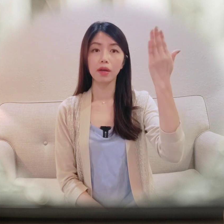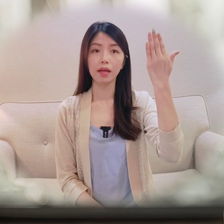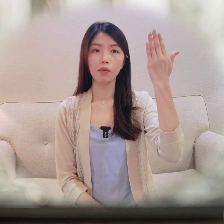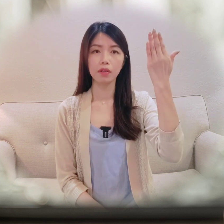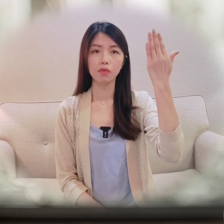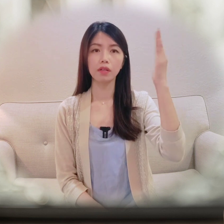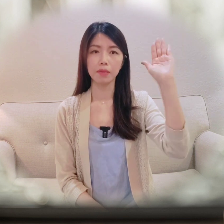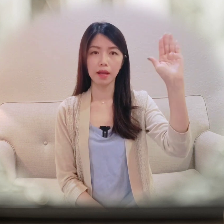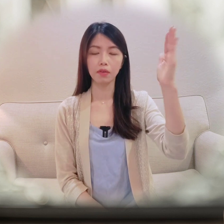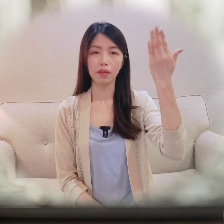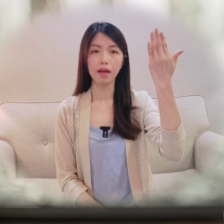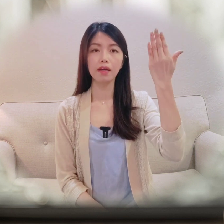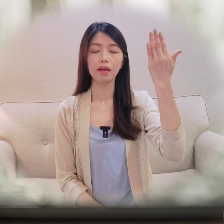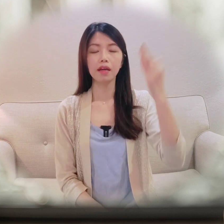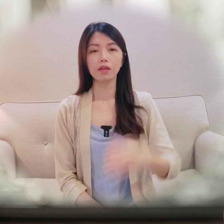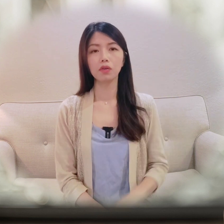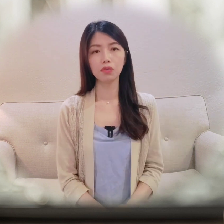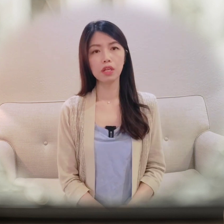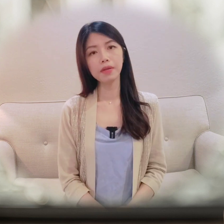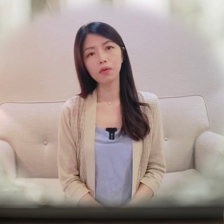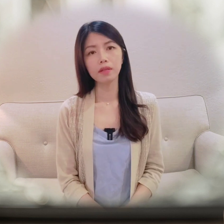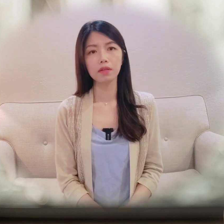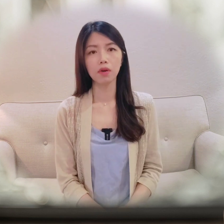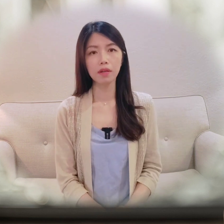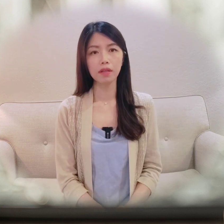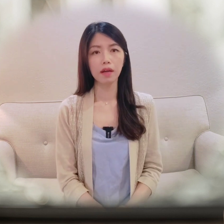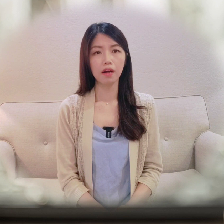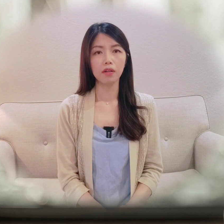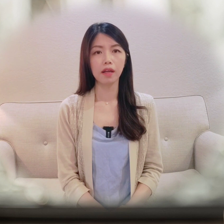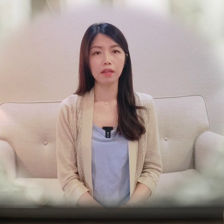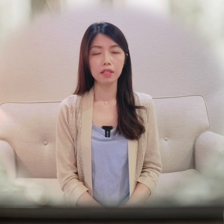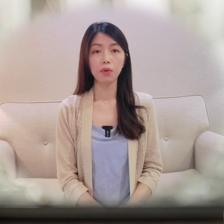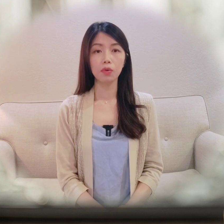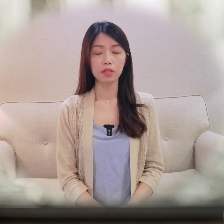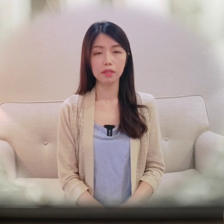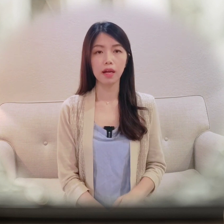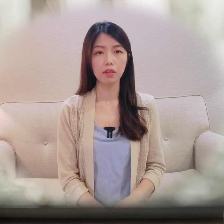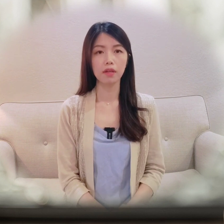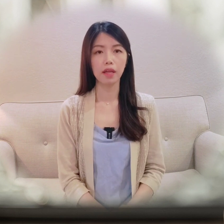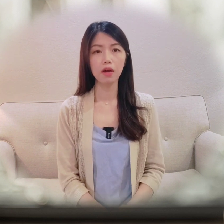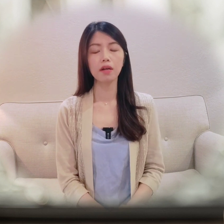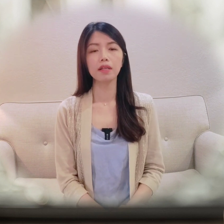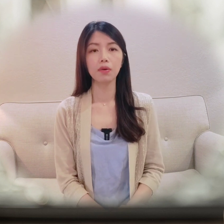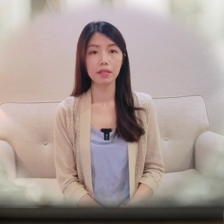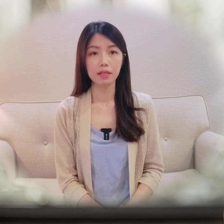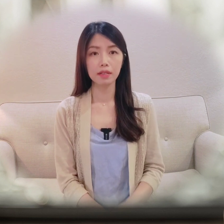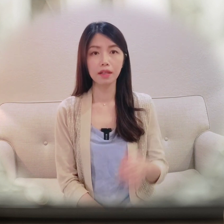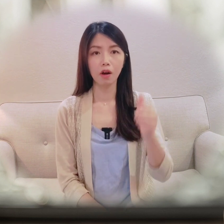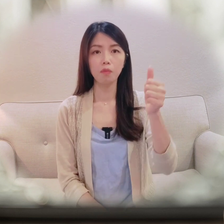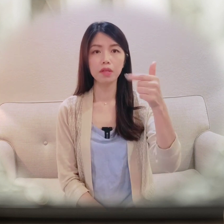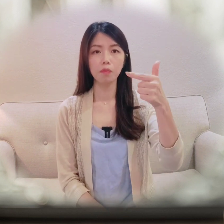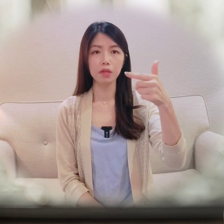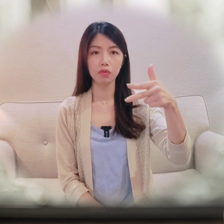돌려주시면 되다라고 하는 뜻의 수어가 됩니다. 되다. 그리고 주님이라고 하는 뜻의 수어는 일단 지화로 지읒을 아셔야 되는데요. 지와